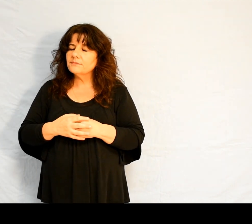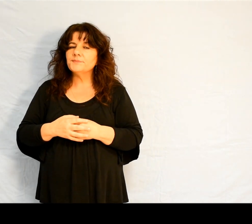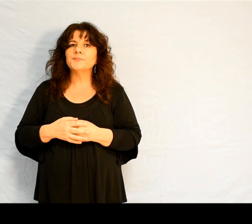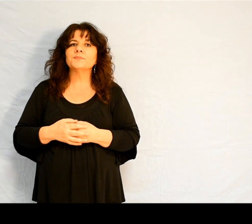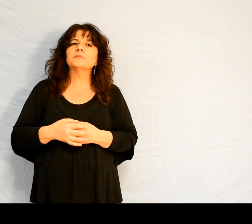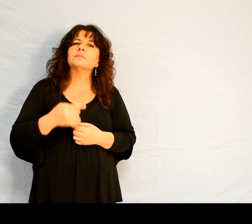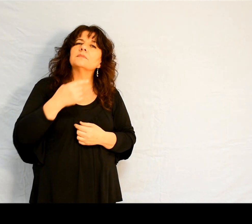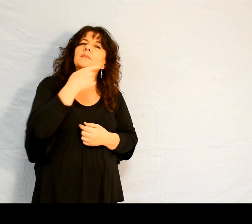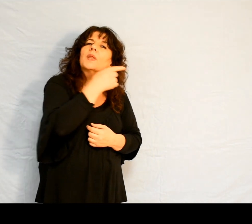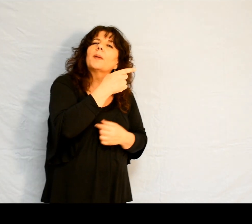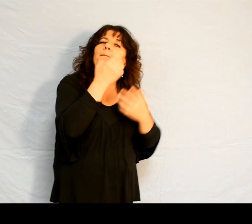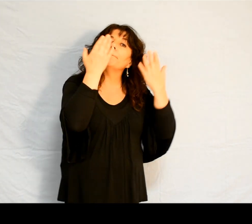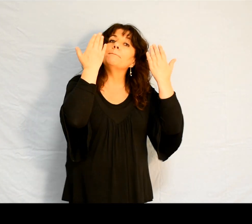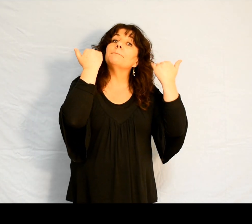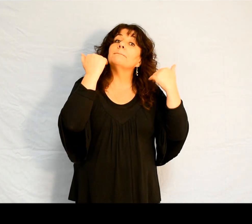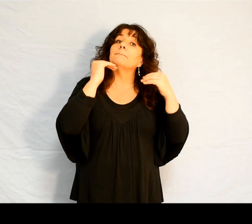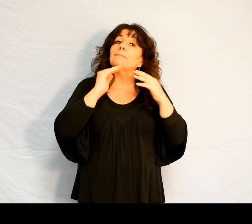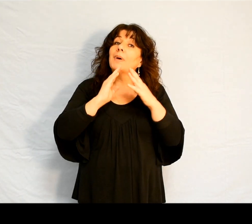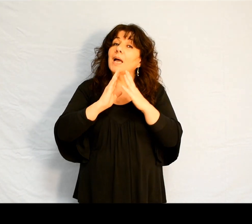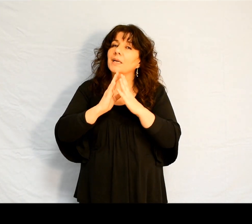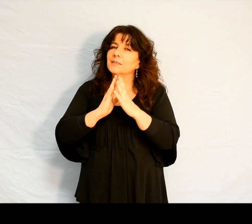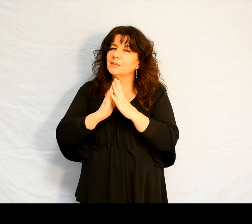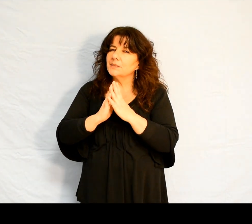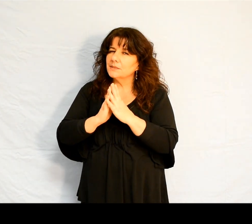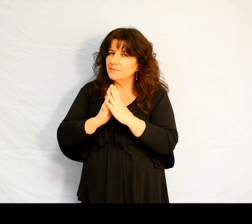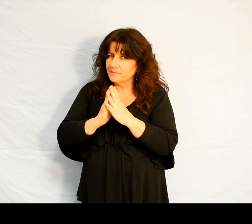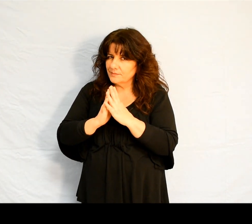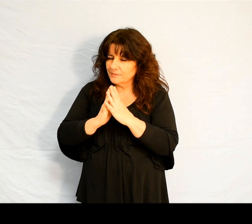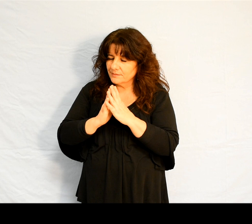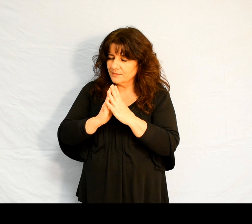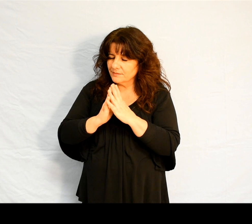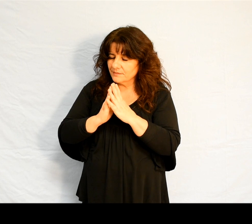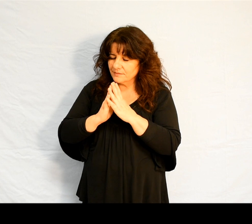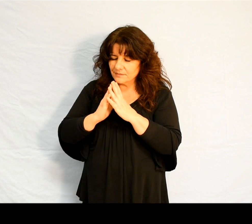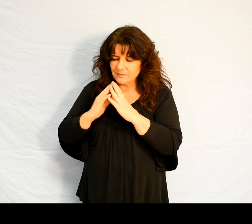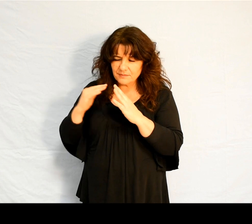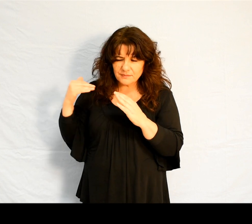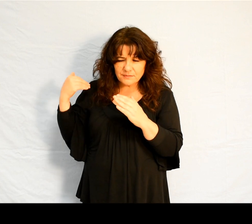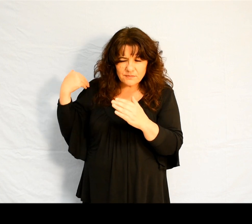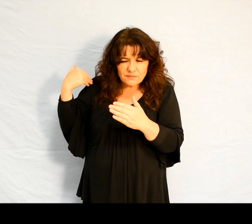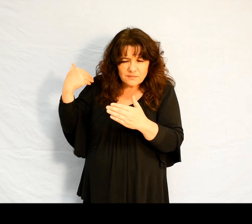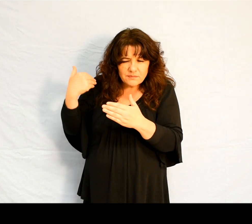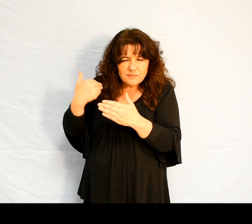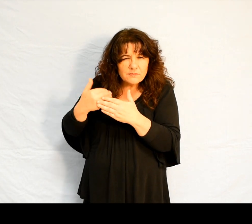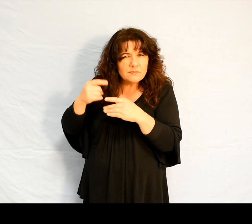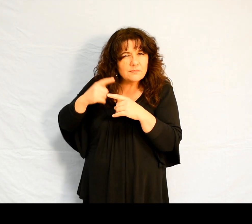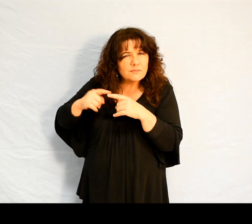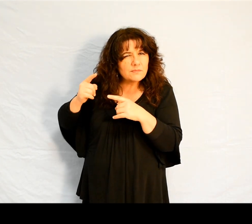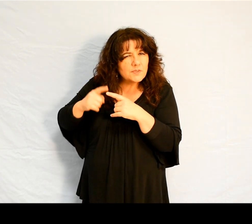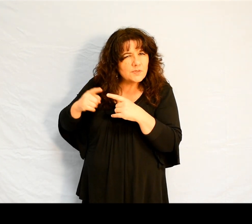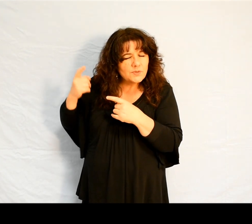cependant, retenait tous ces événements et les méditait dans son cœur.